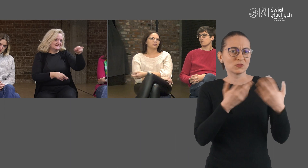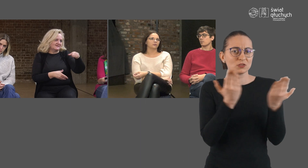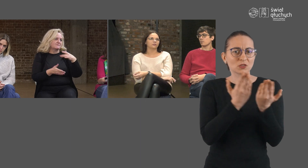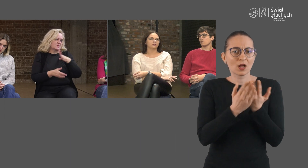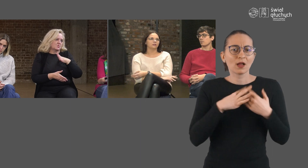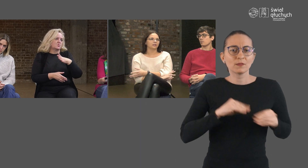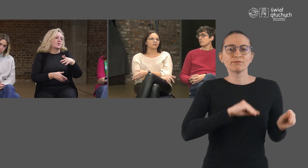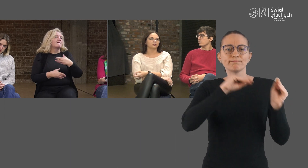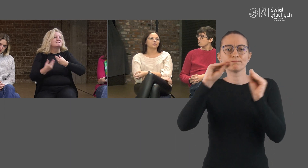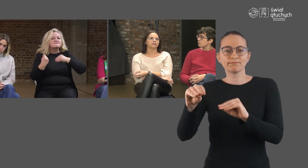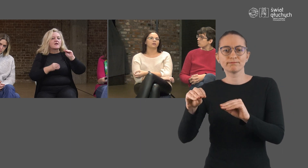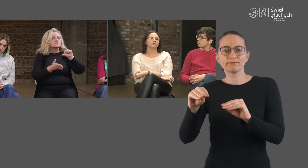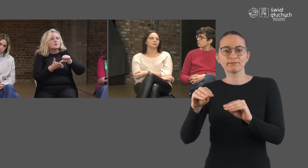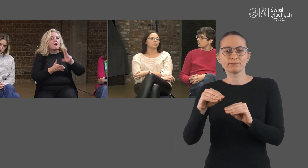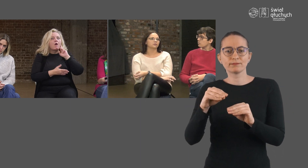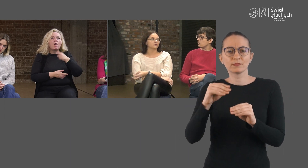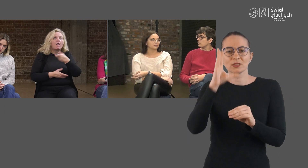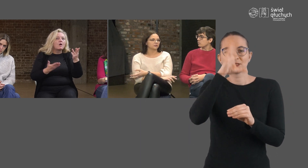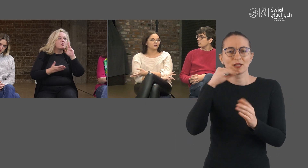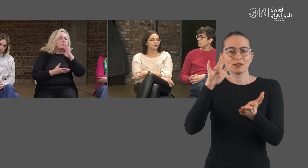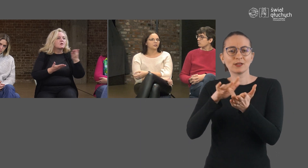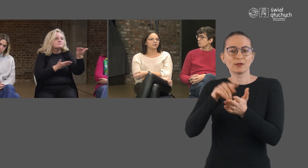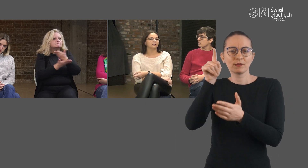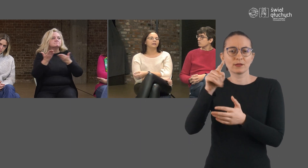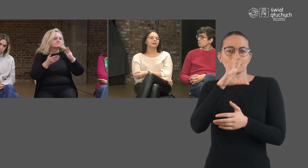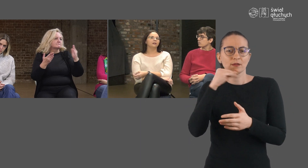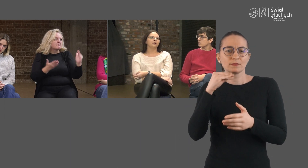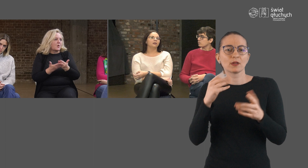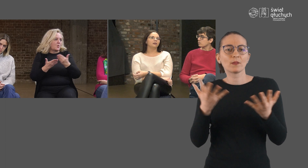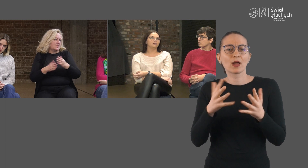poznałam większość, takie środowisko osób niedosłyszących i głuchych.